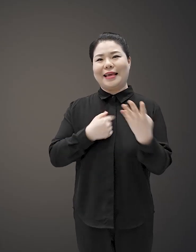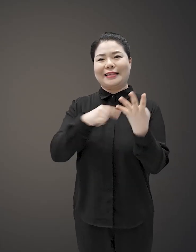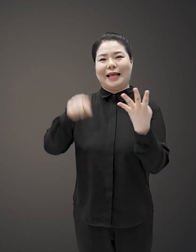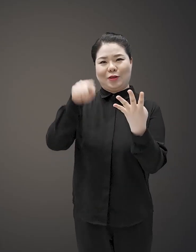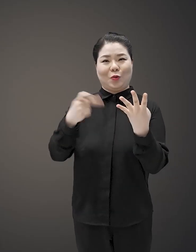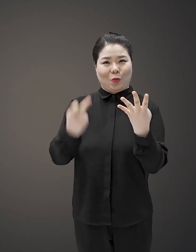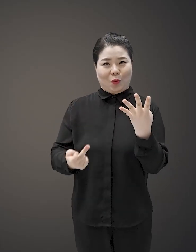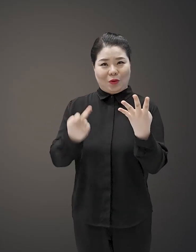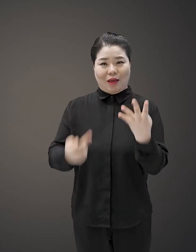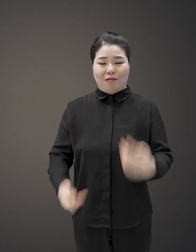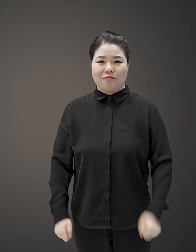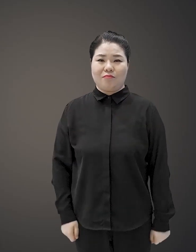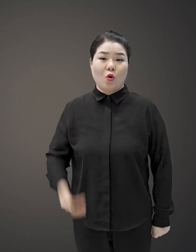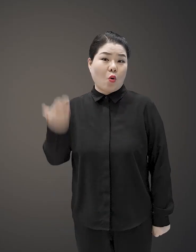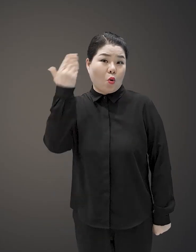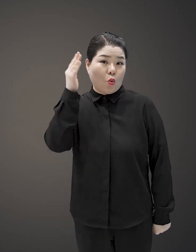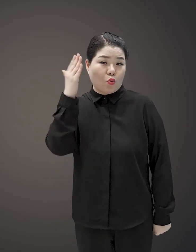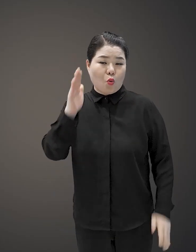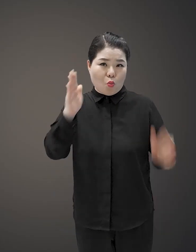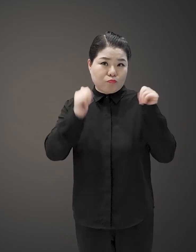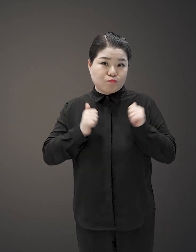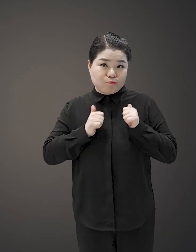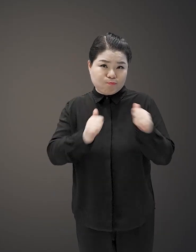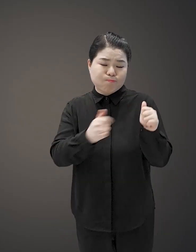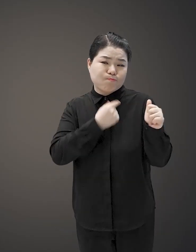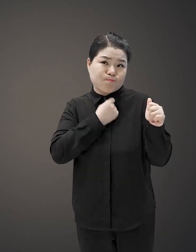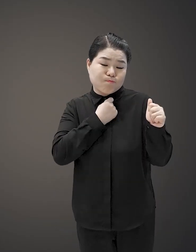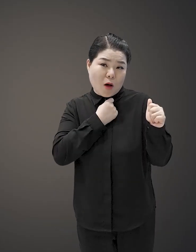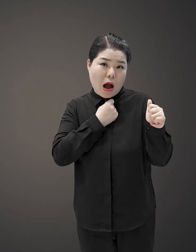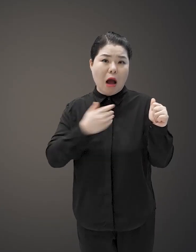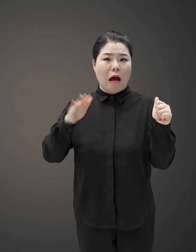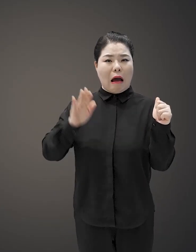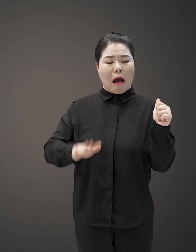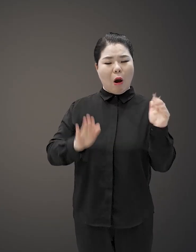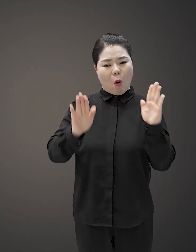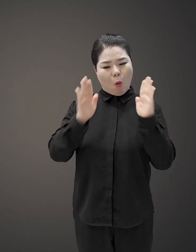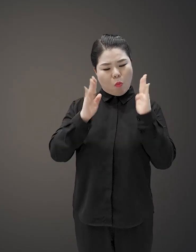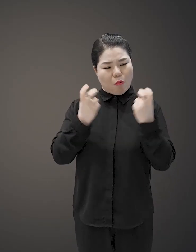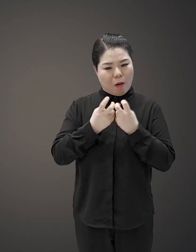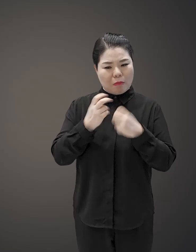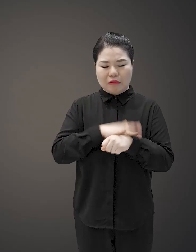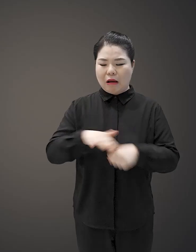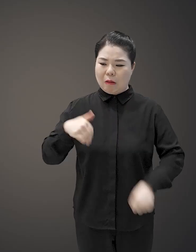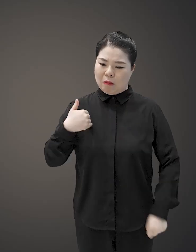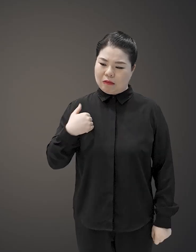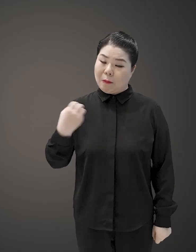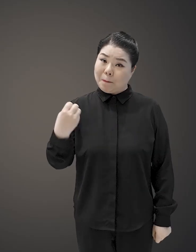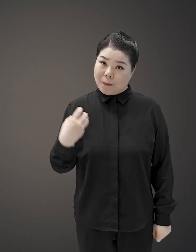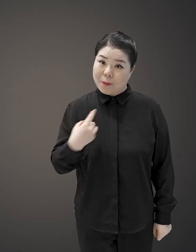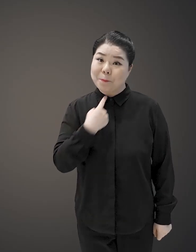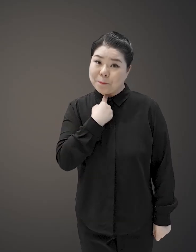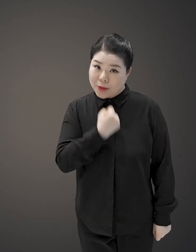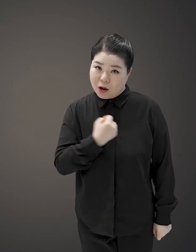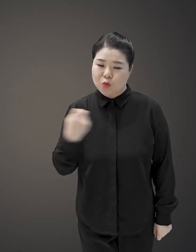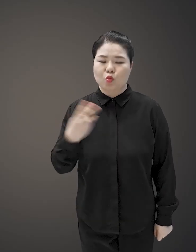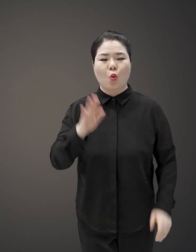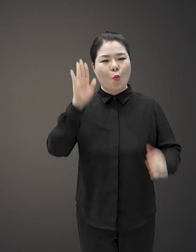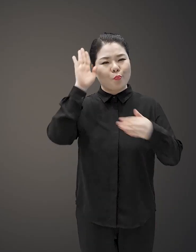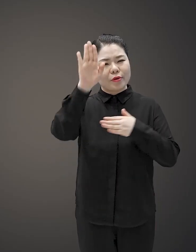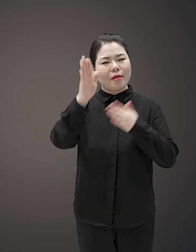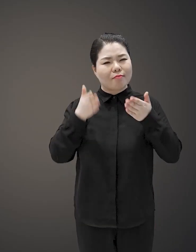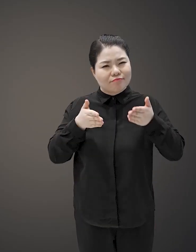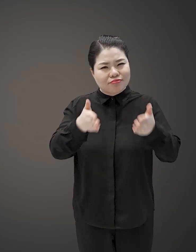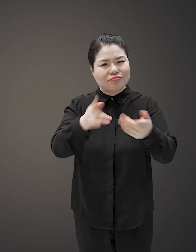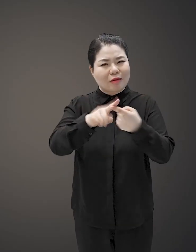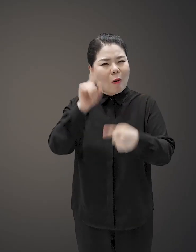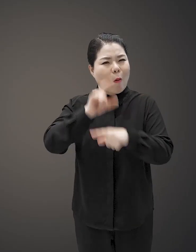제 사촌동생이 요즘 열심히 공부를 하려고 하는데 어떻게 공부해야 할지 잘 모르겠다고 하기도 하고 진로에 대해서 고민이